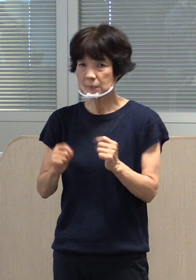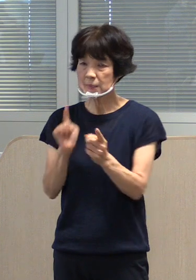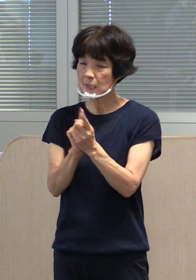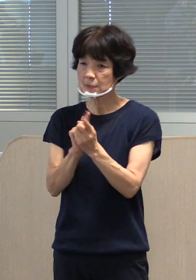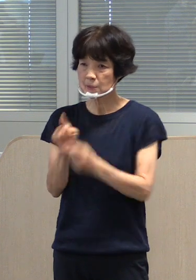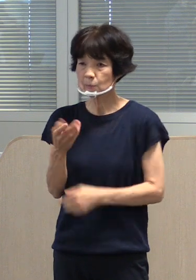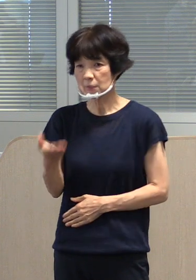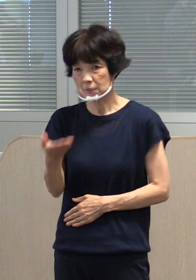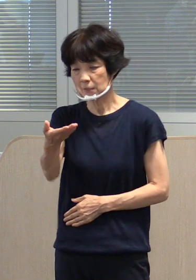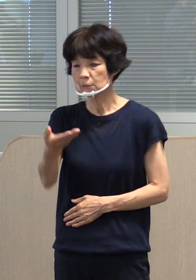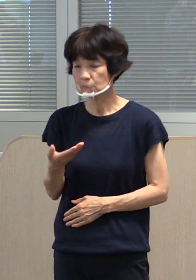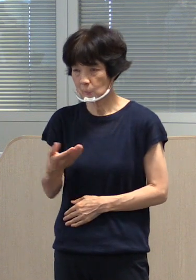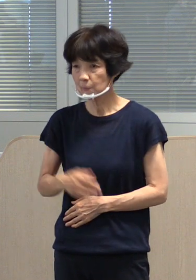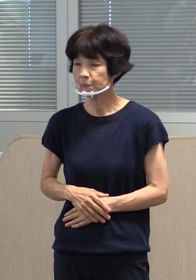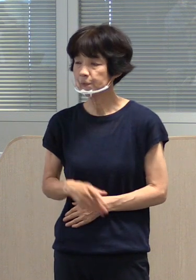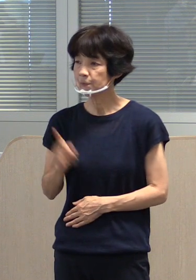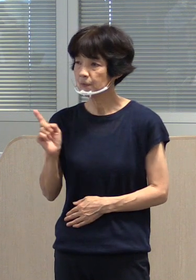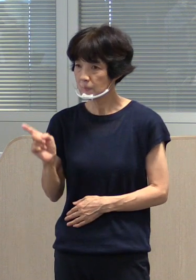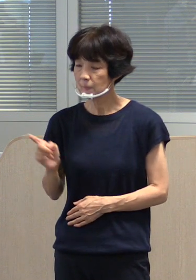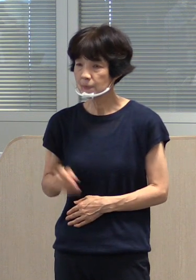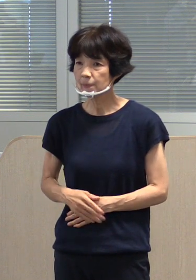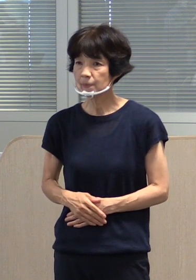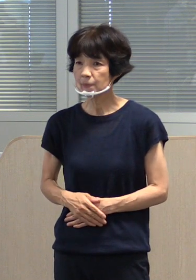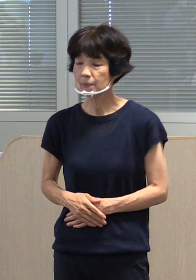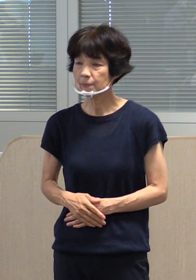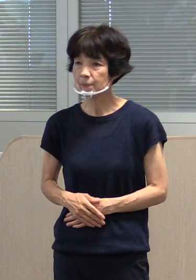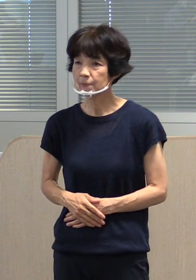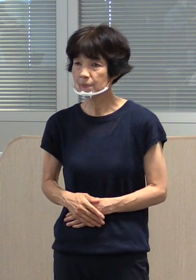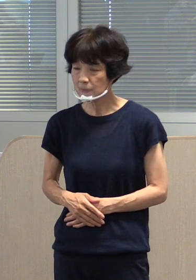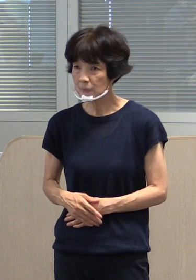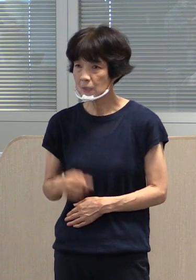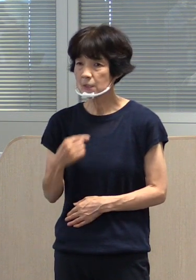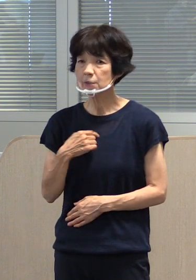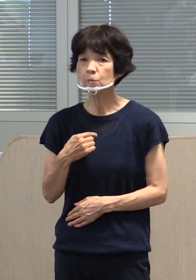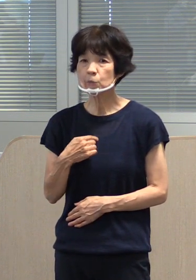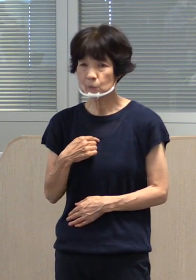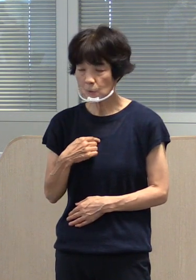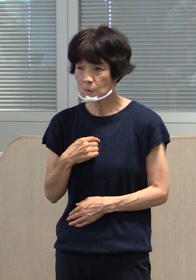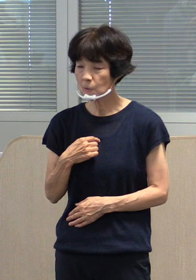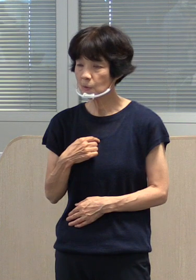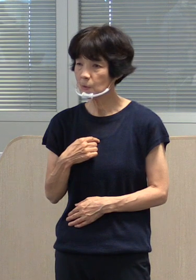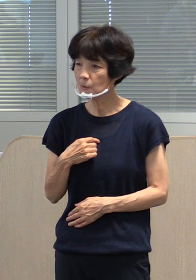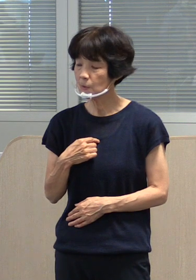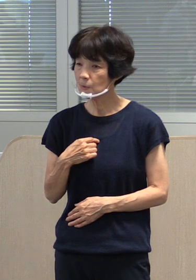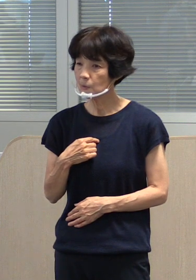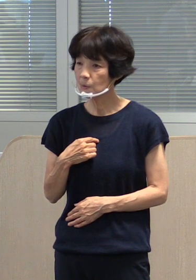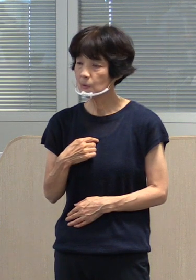ますか。 私もね非常に唐突です。